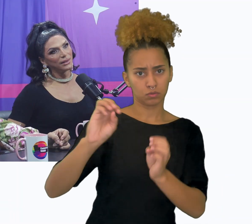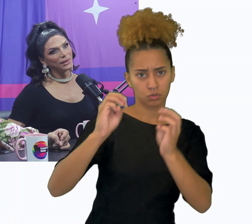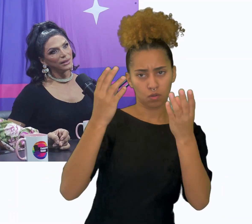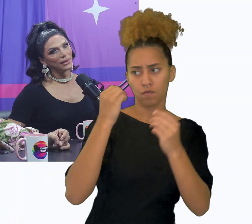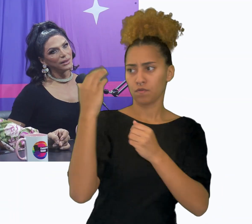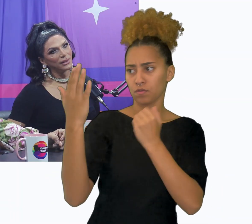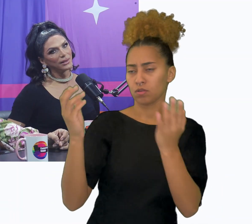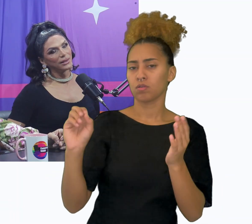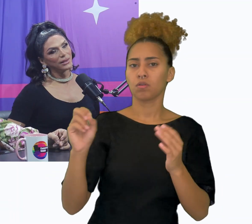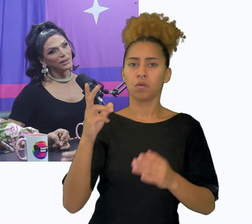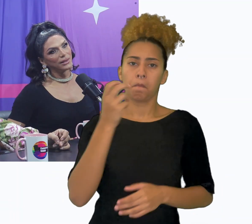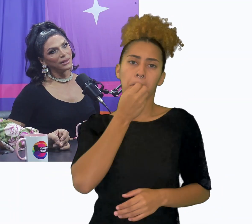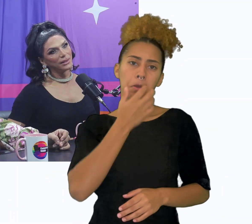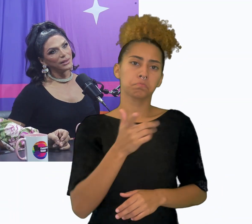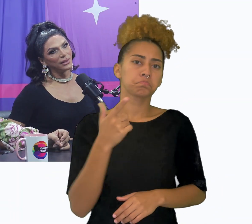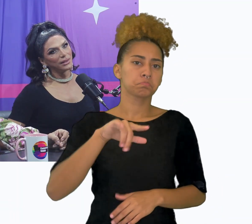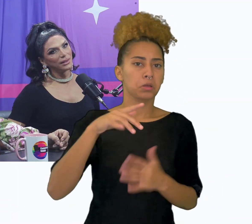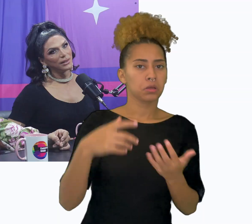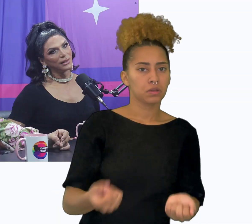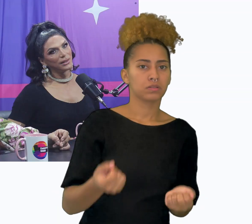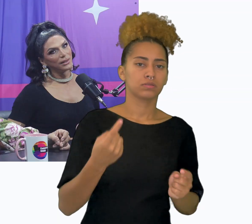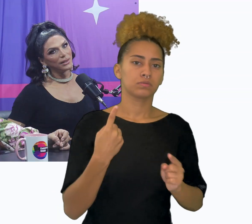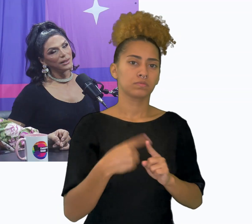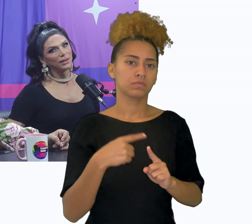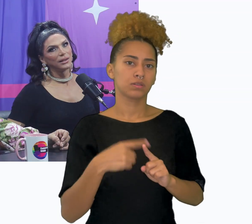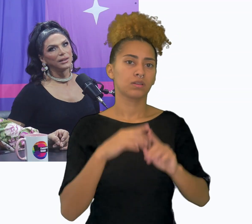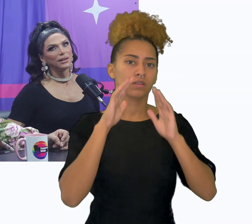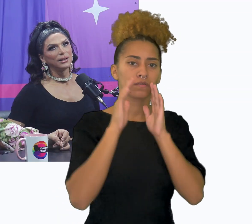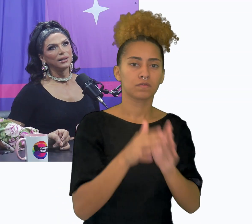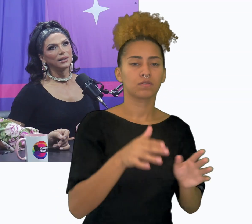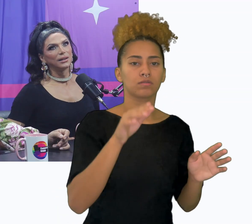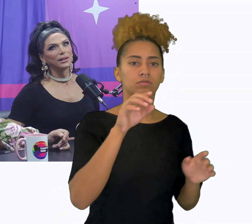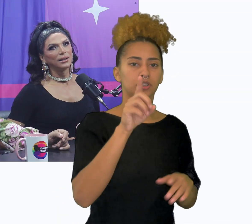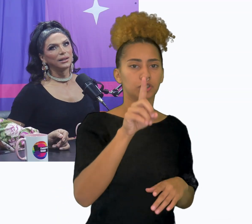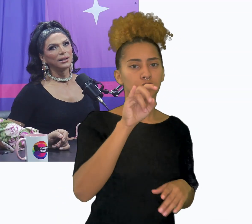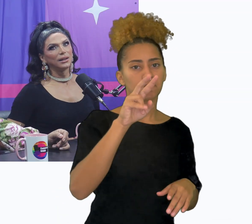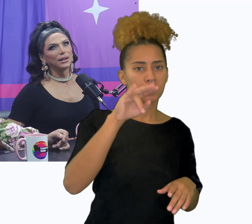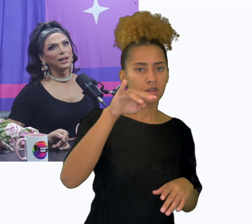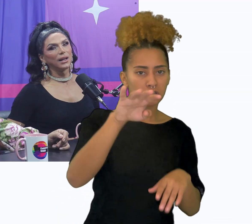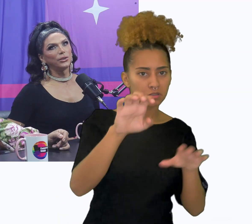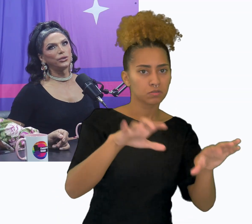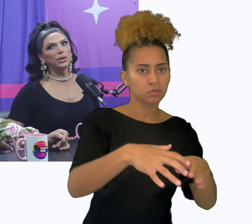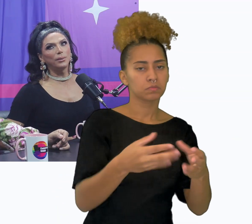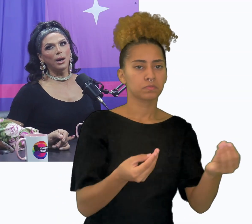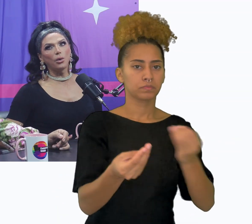show fora? Era de boa aceitar, vocês sendo mais assim do elenco da Divine?